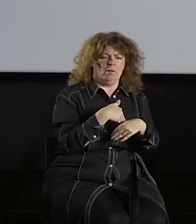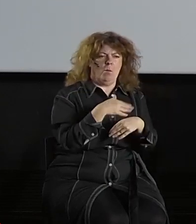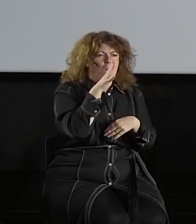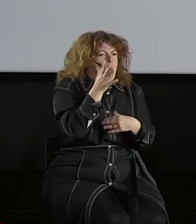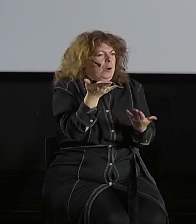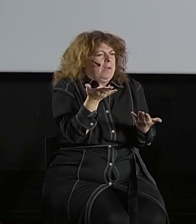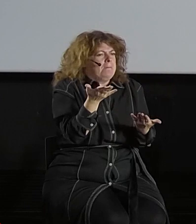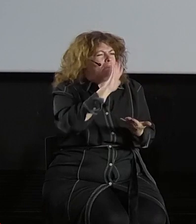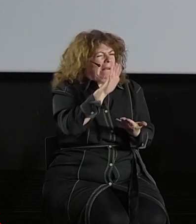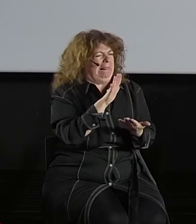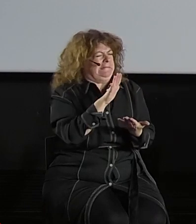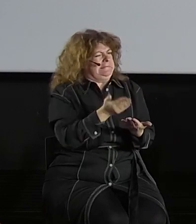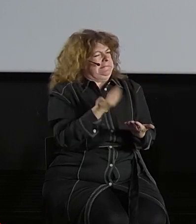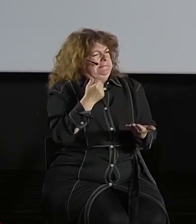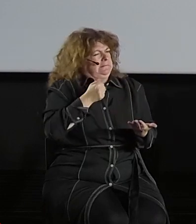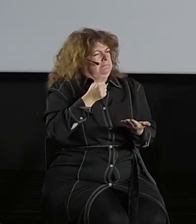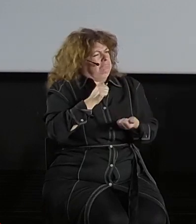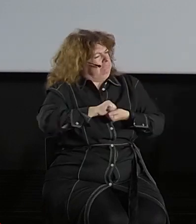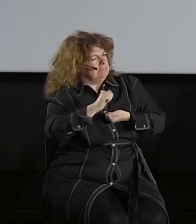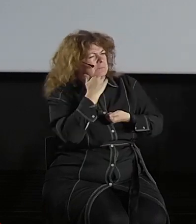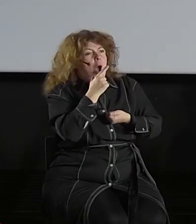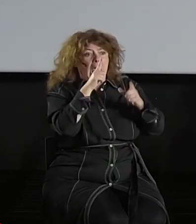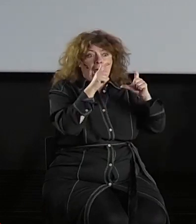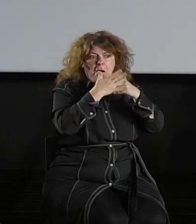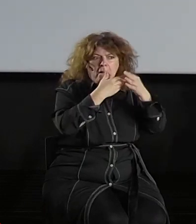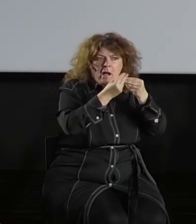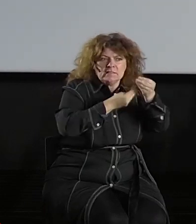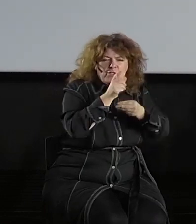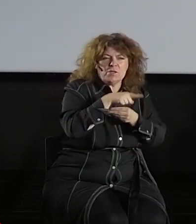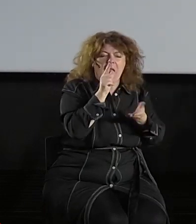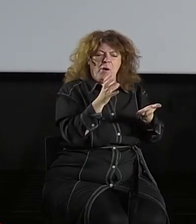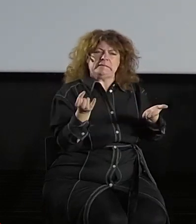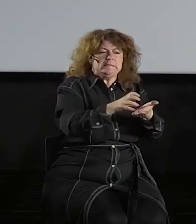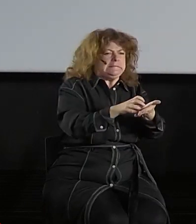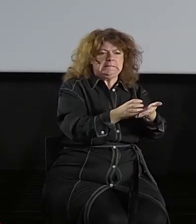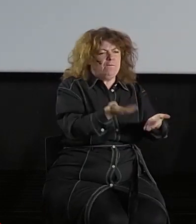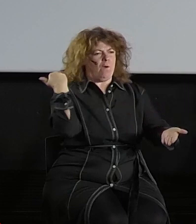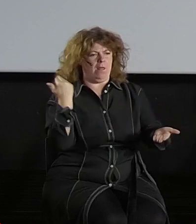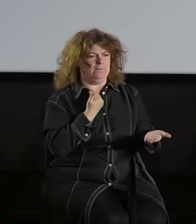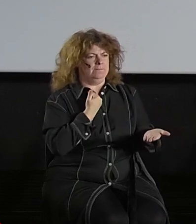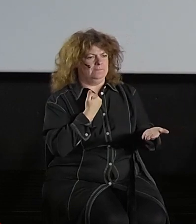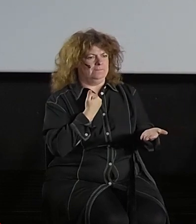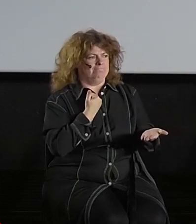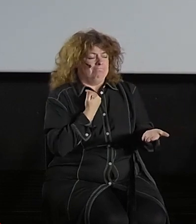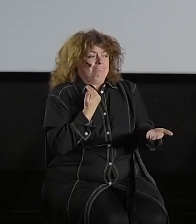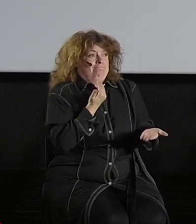que existieran no porque a lo mejor no se hicieron sino porque pues no se permitía que se publicas porque pues que